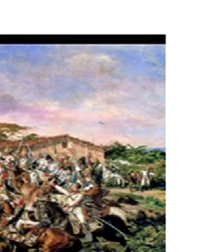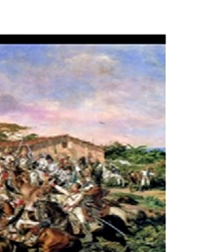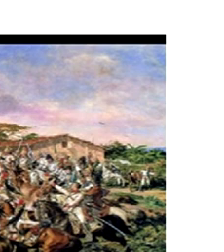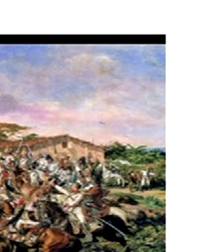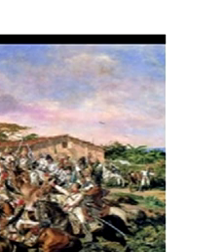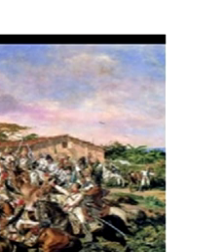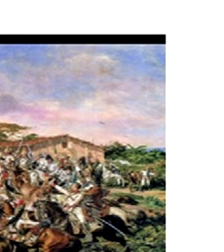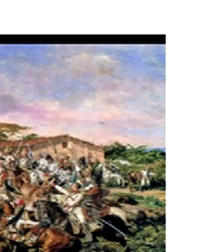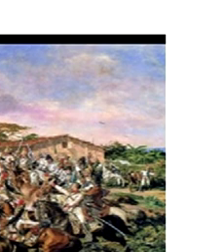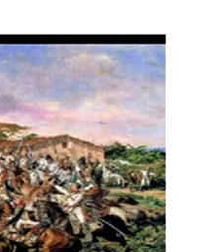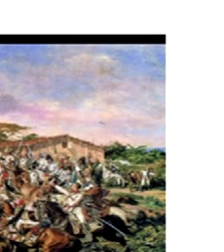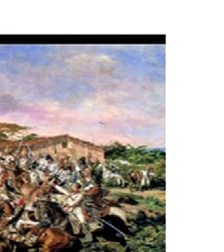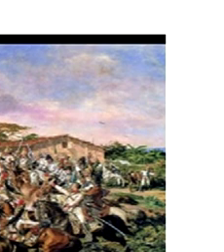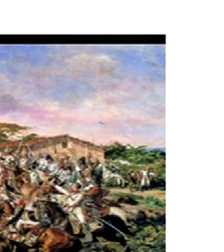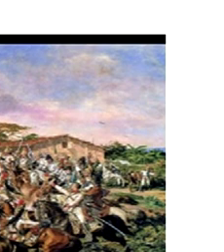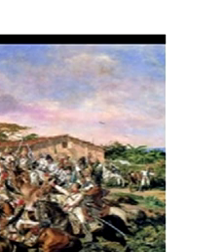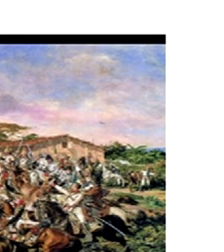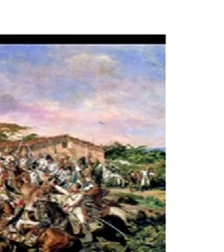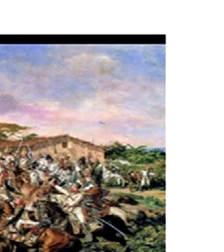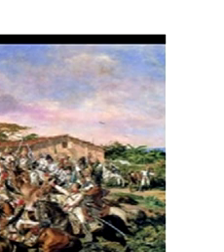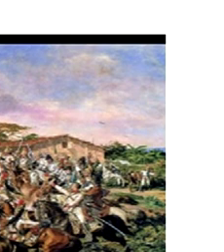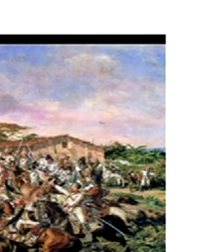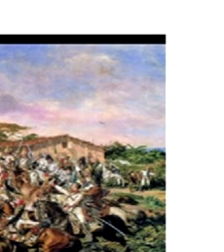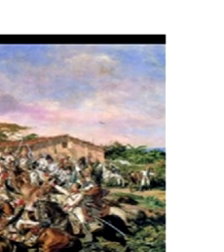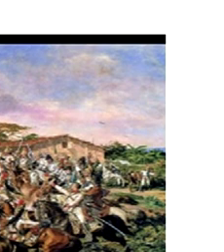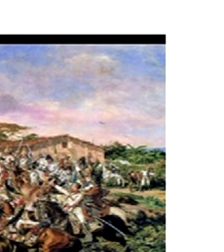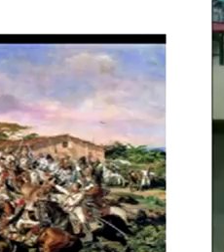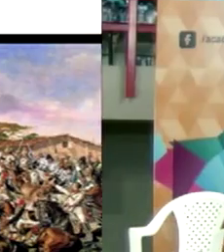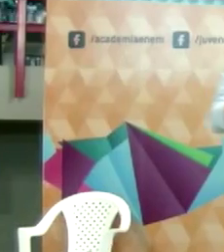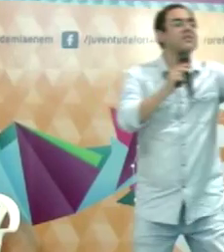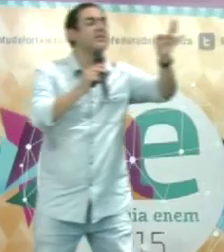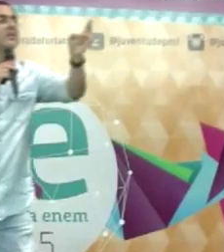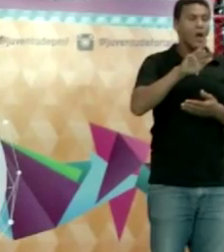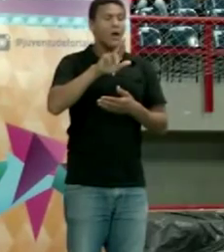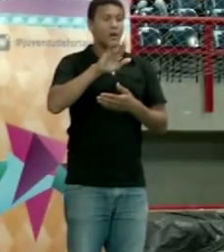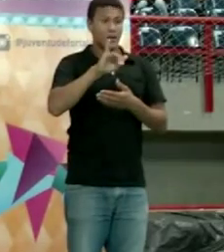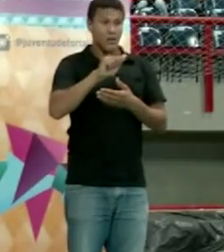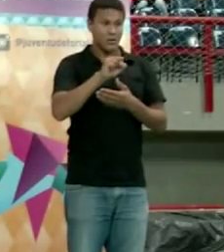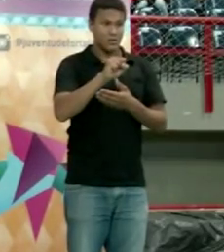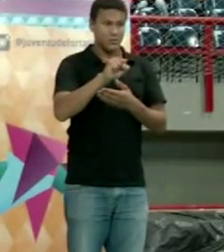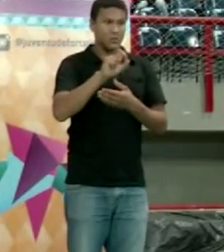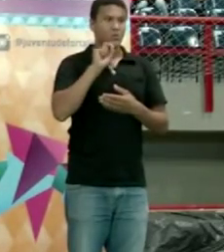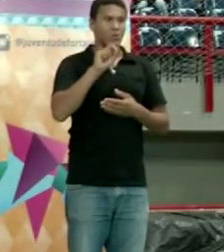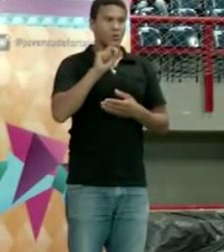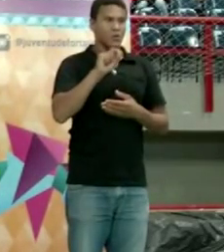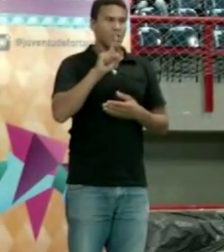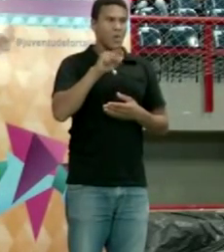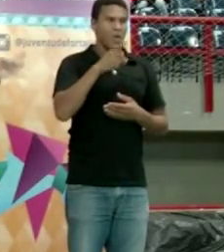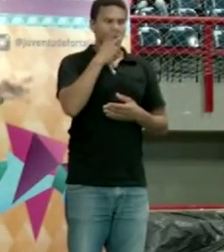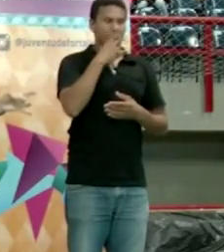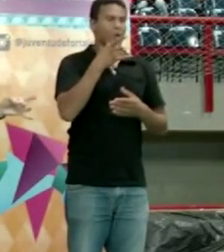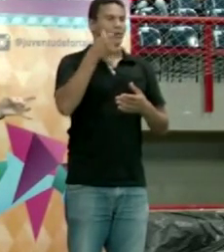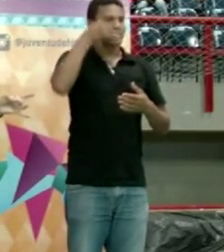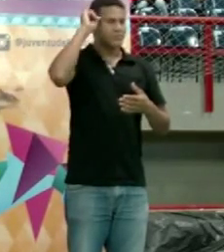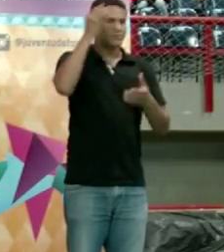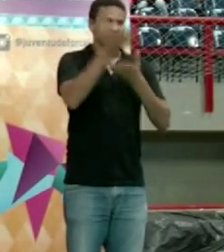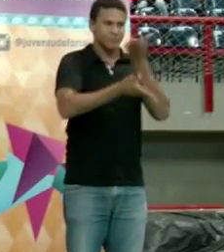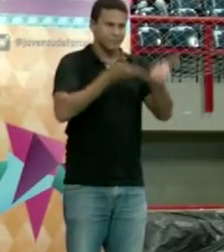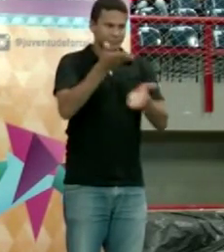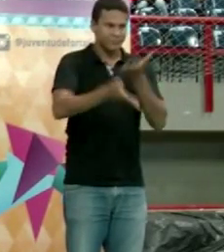prova. Elites agrárias. Quem são eles? Os